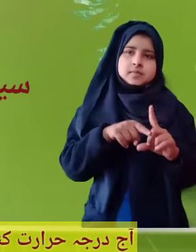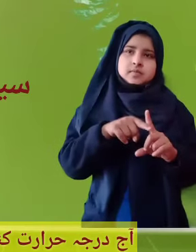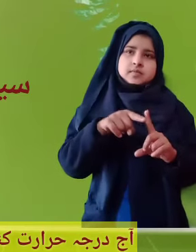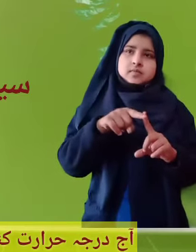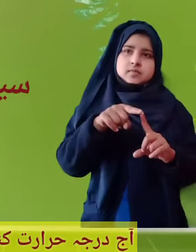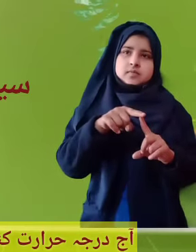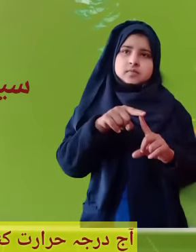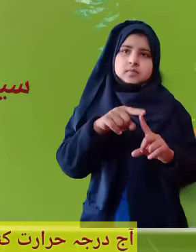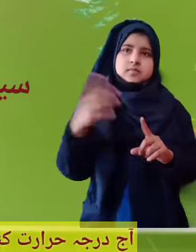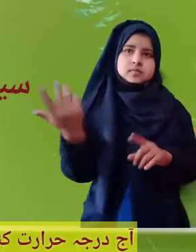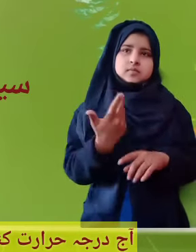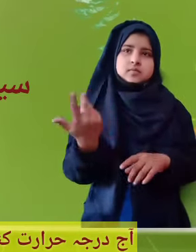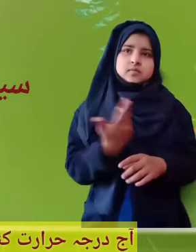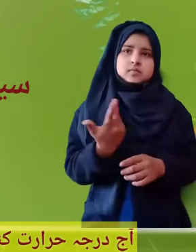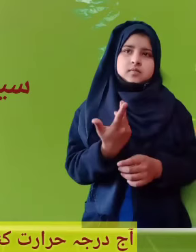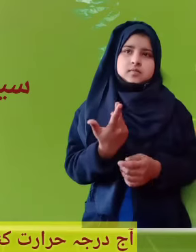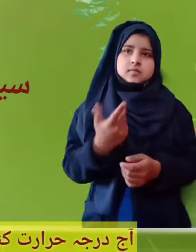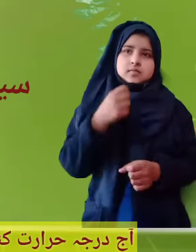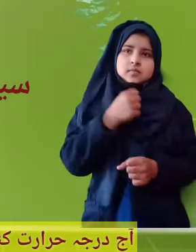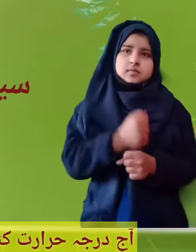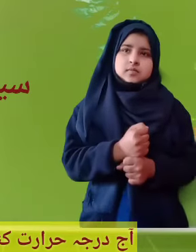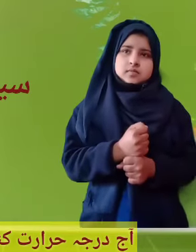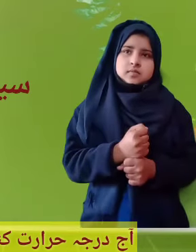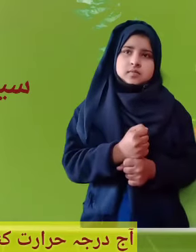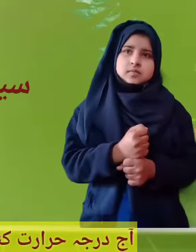दर्जा हरारत कितने